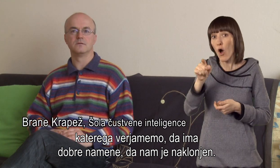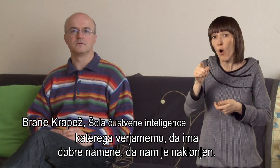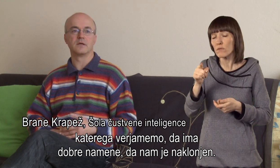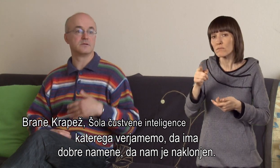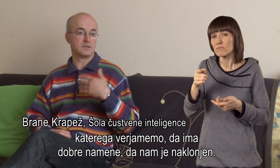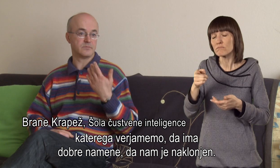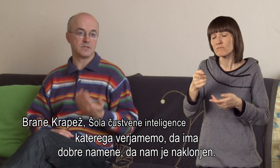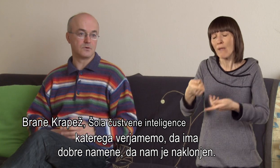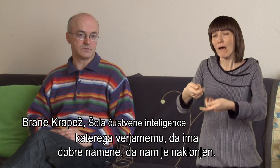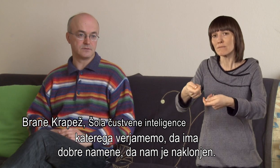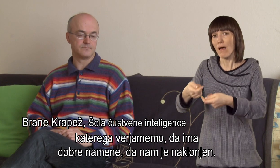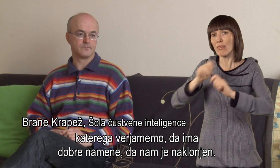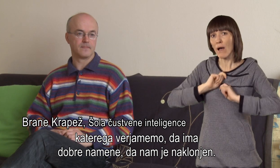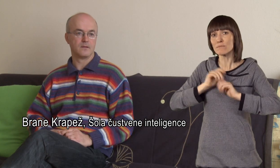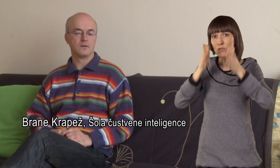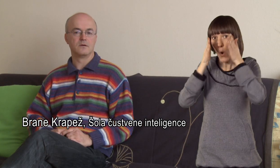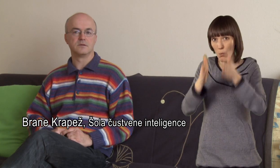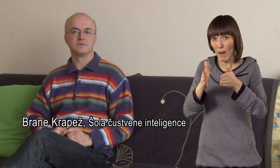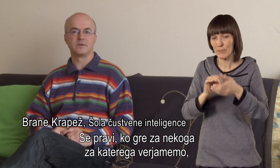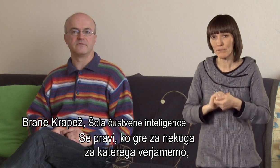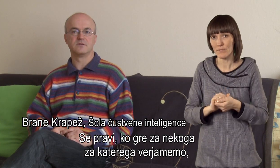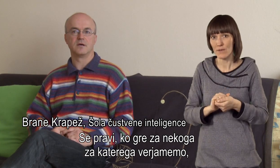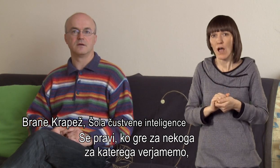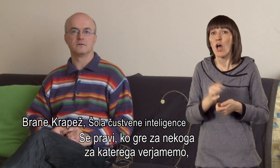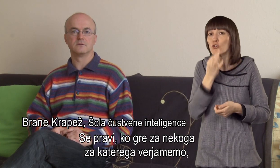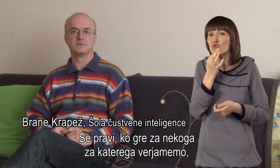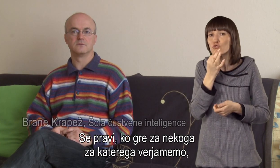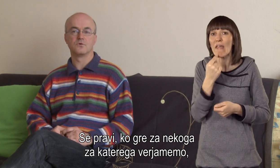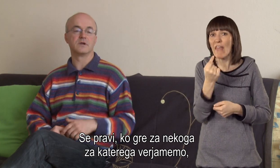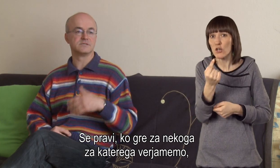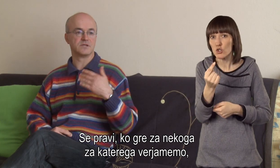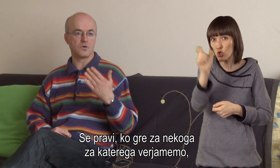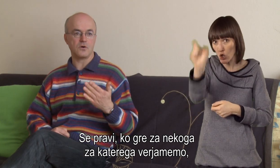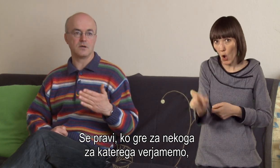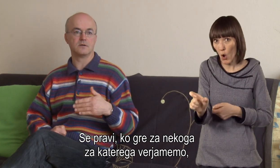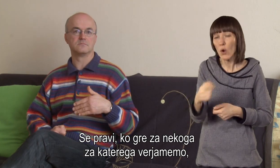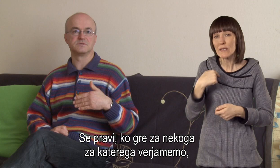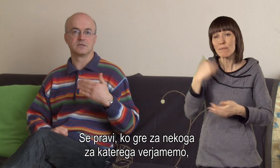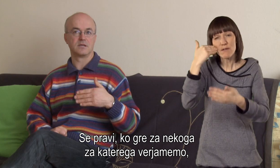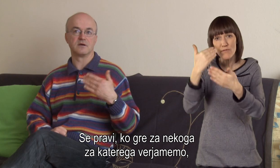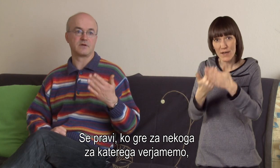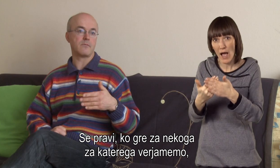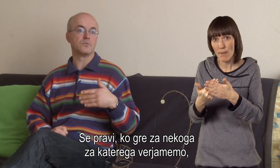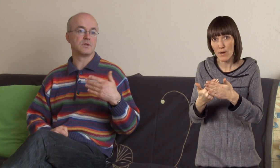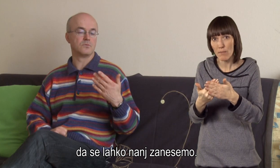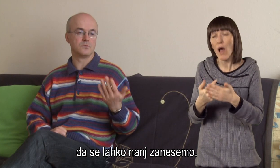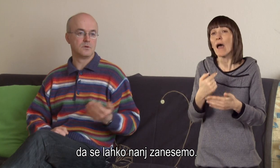in da nam je naklonjen. Se pravi, da ko gre za nekoga, za katerega verjamemo, da